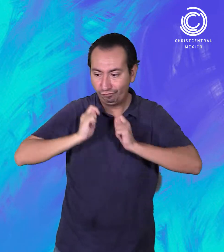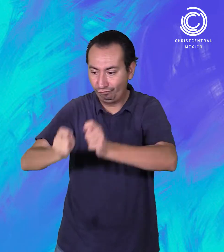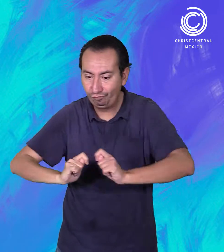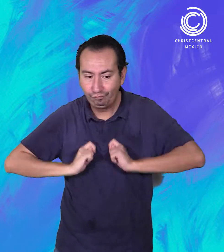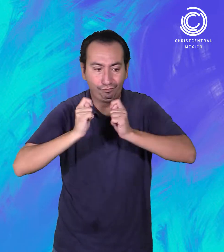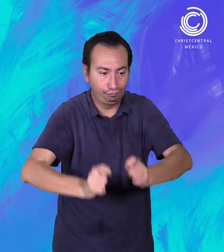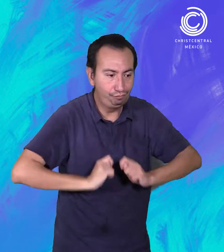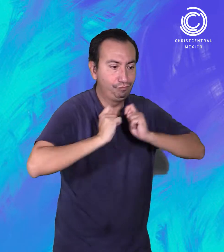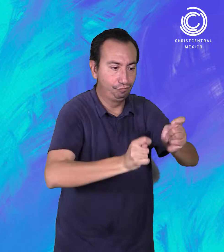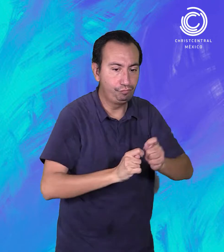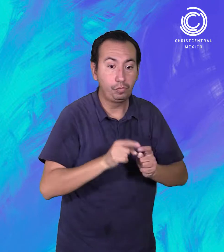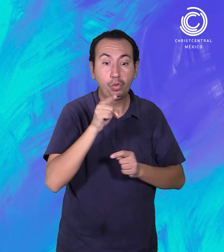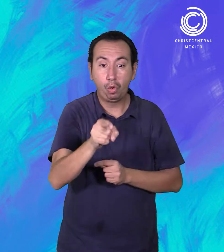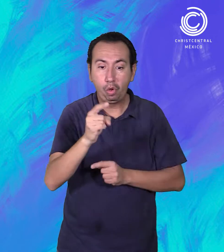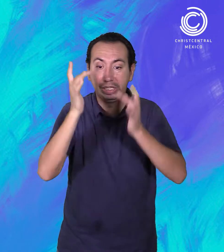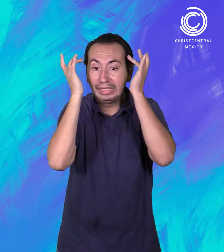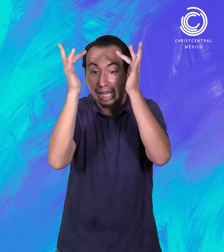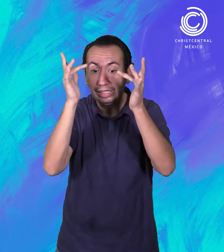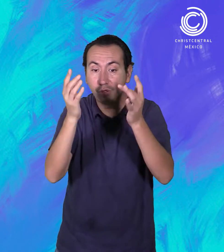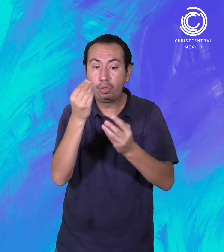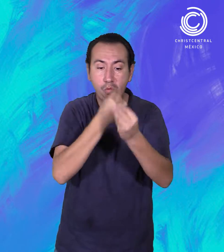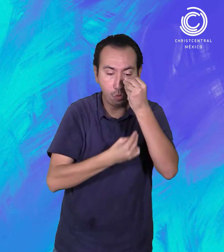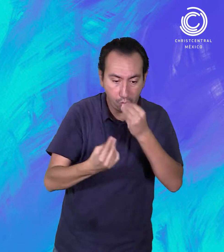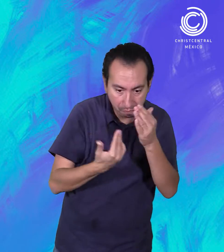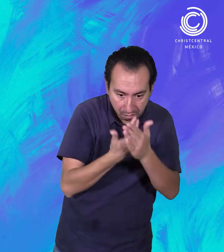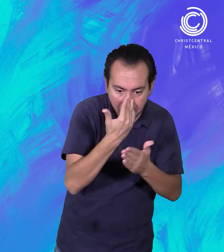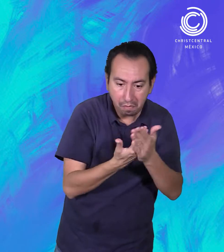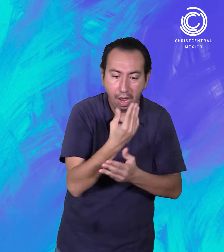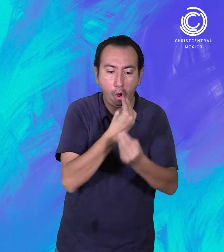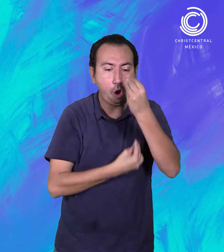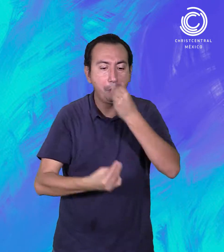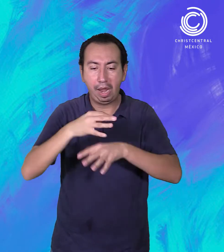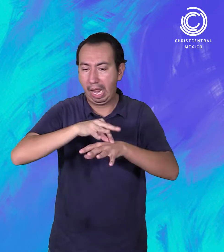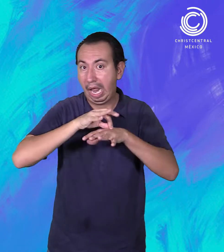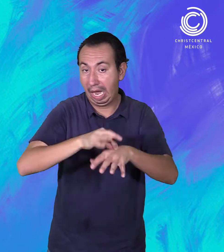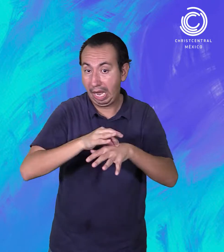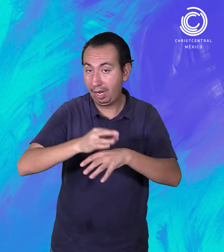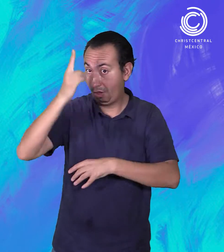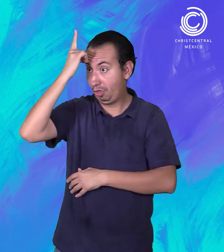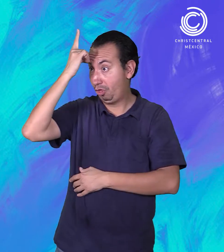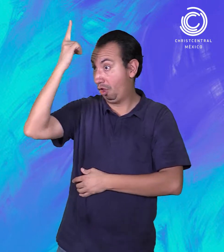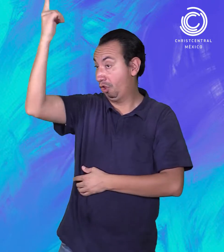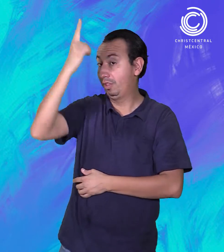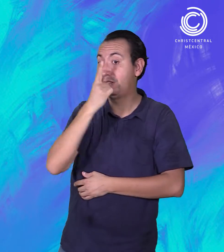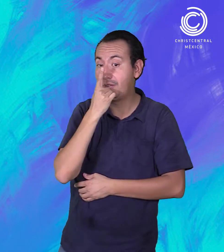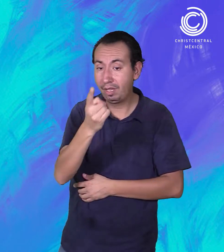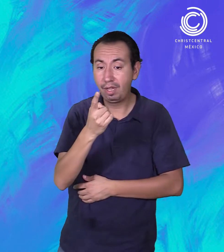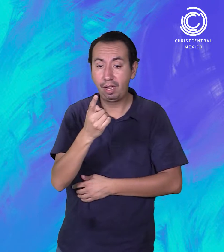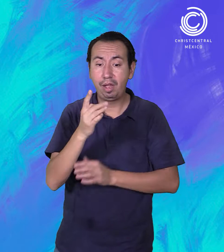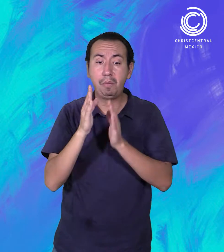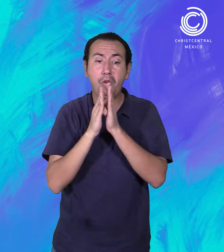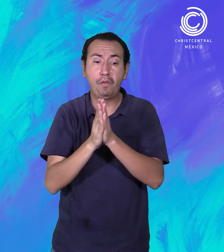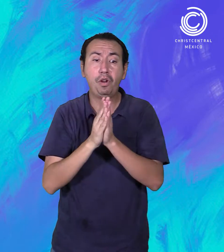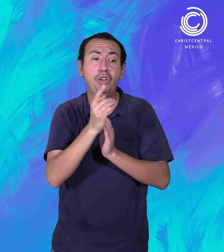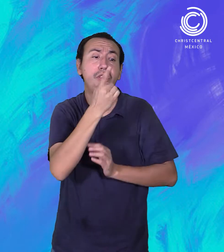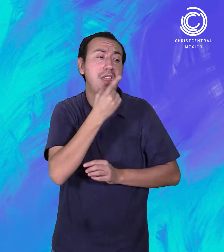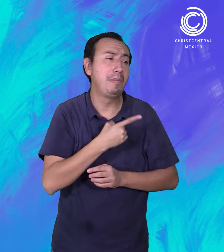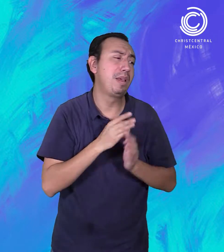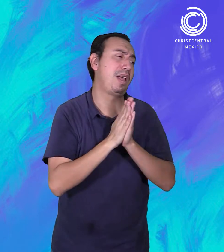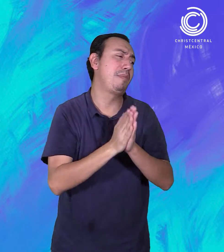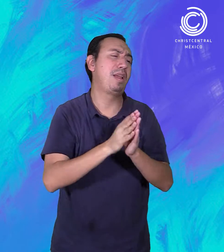para mañana, y comeréis carne, porque habéis llorado en oídos de Jehová, diciendo: ¿quién nos diera a comer